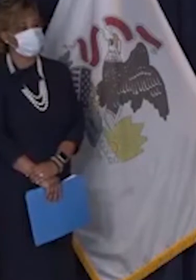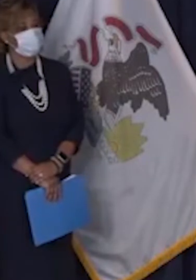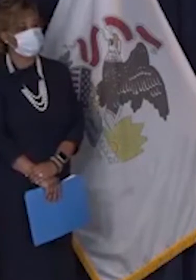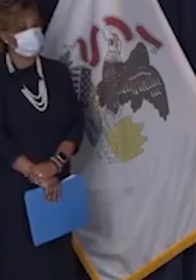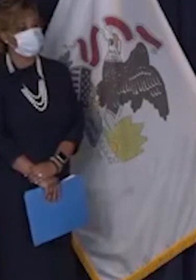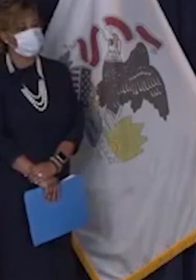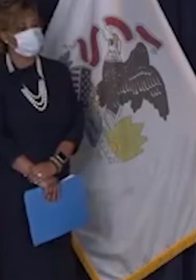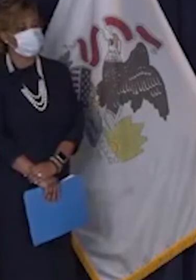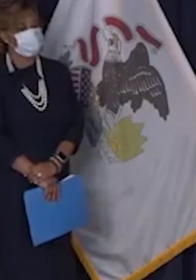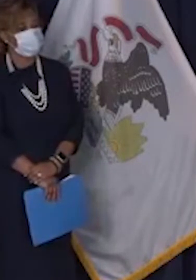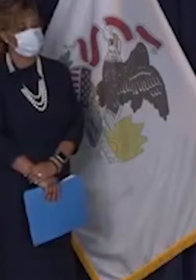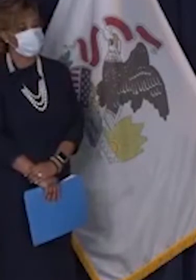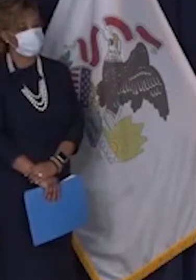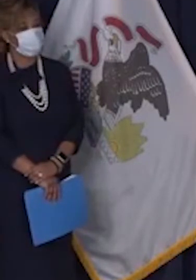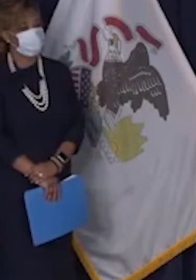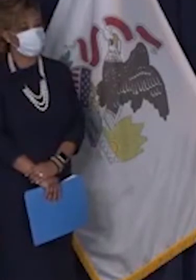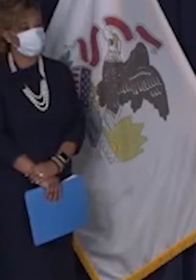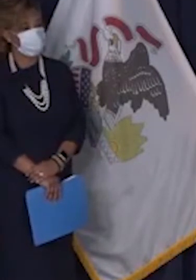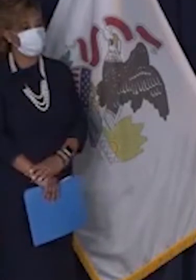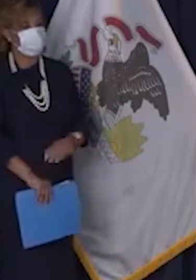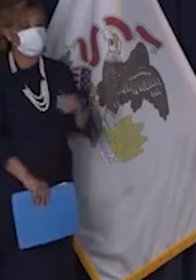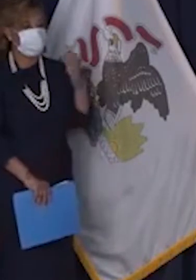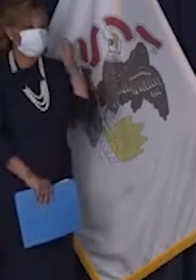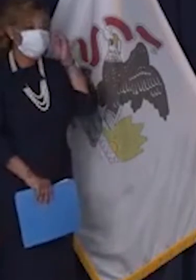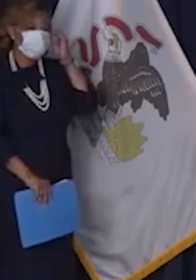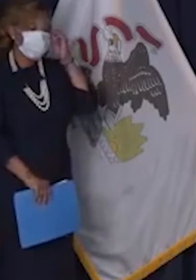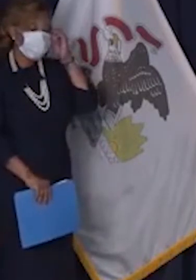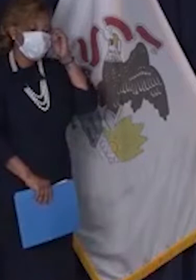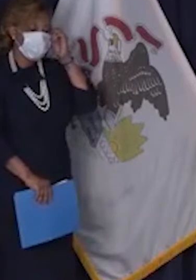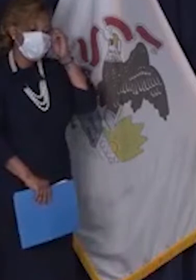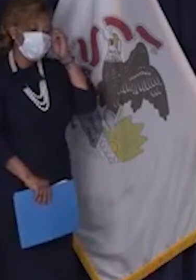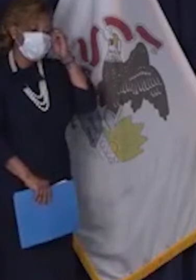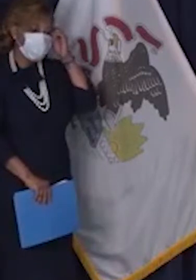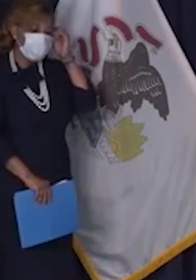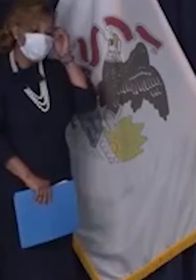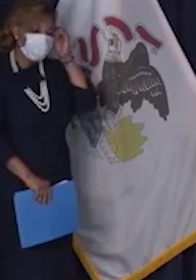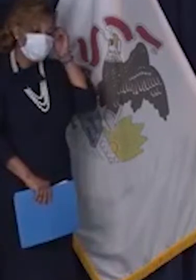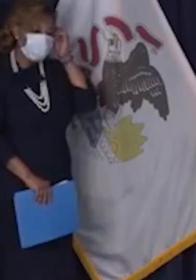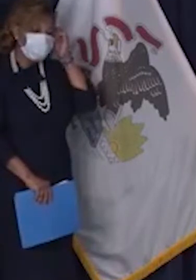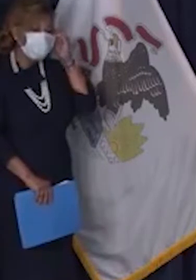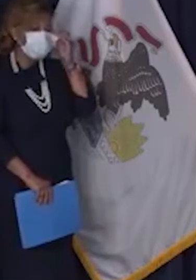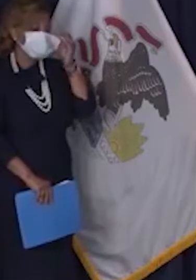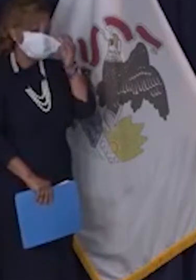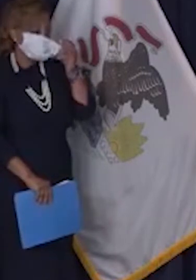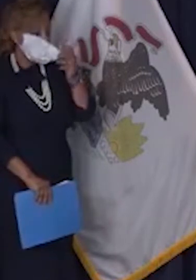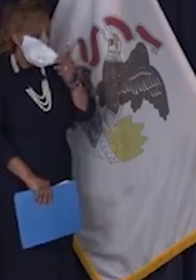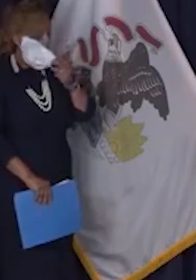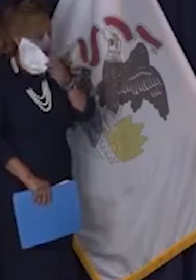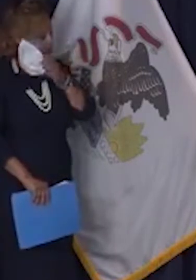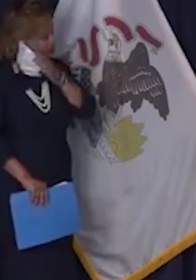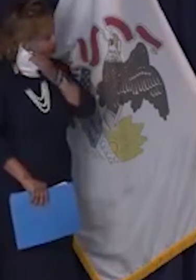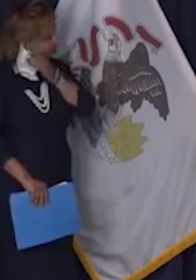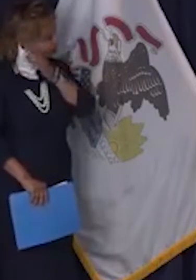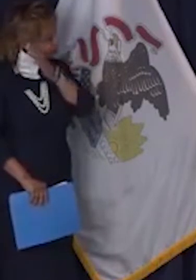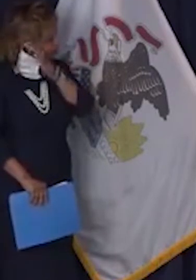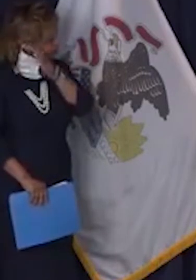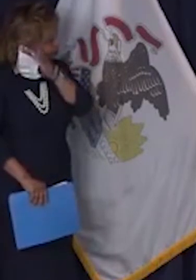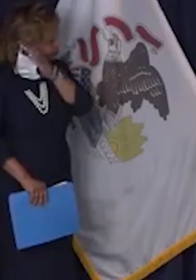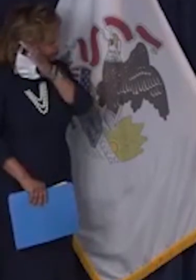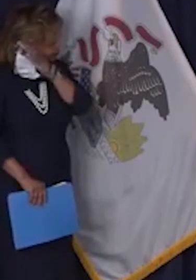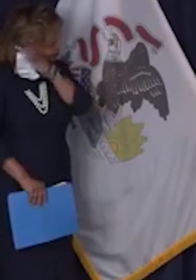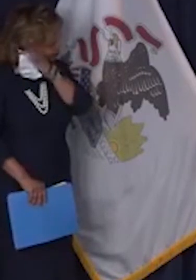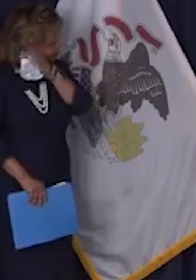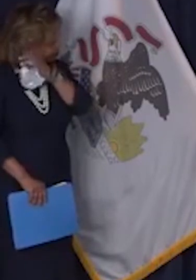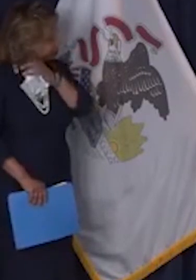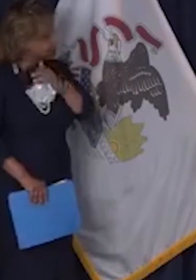nuestros días. Confío en nuestros líderes, como los que están aquí hoy, en las escuelas,